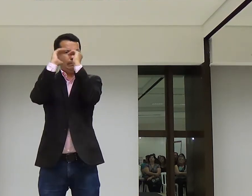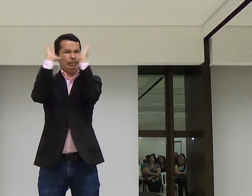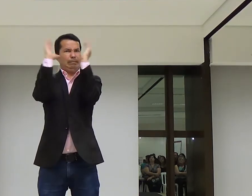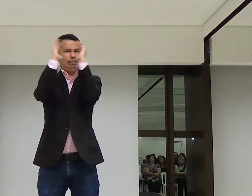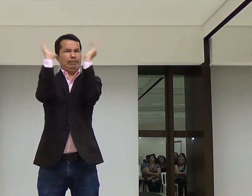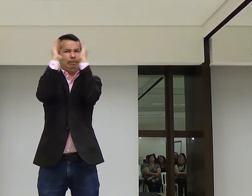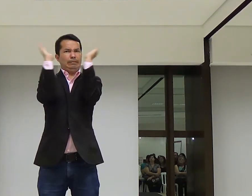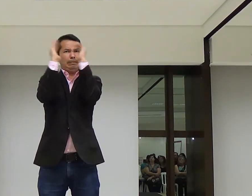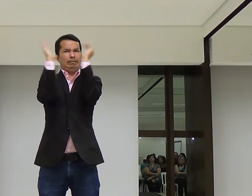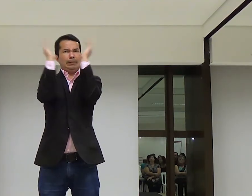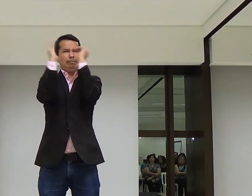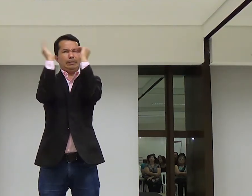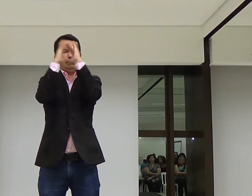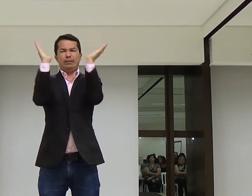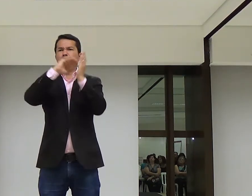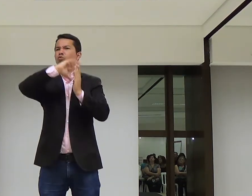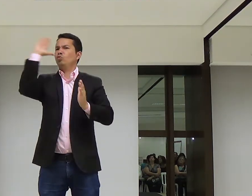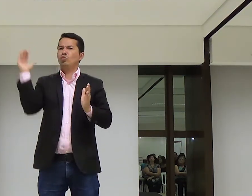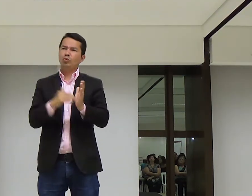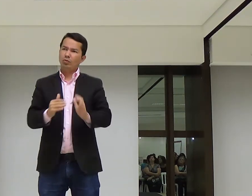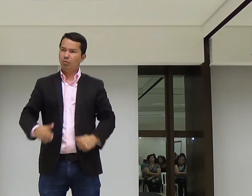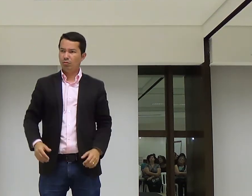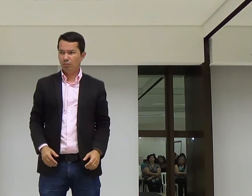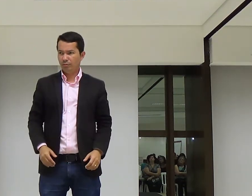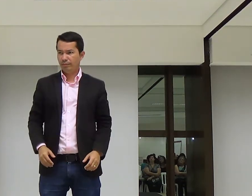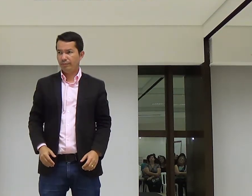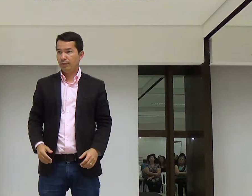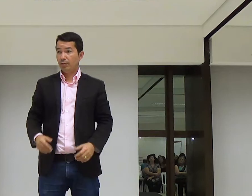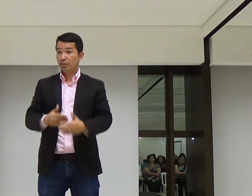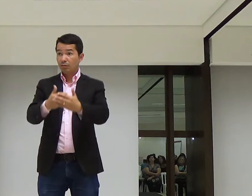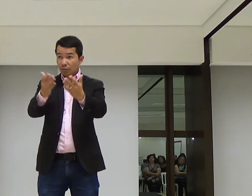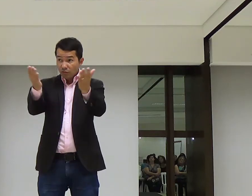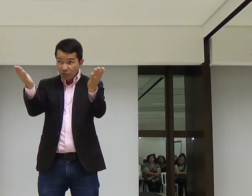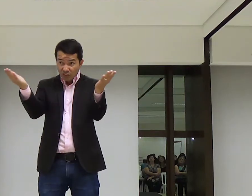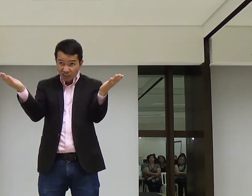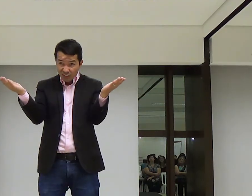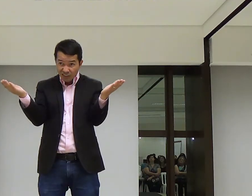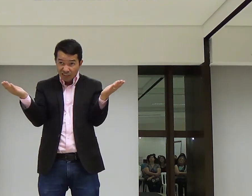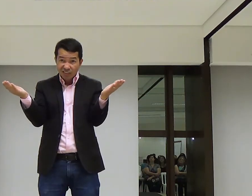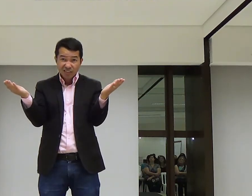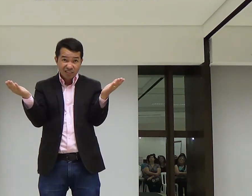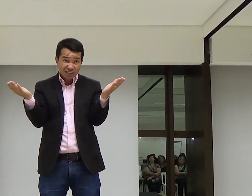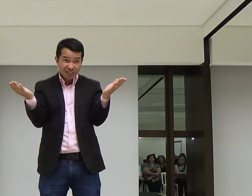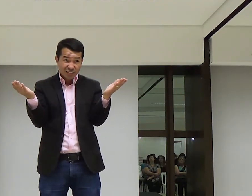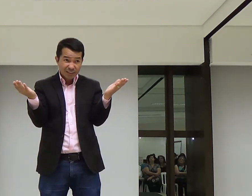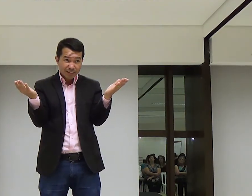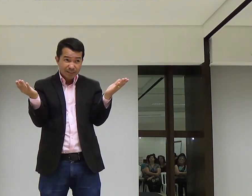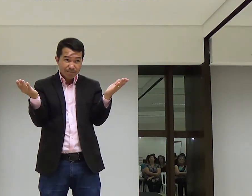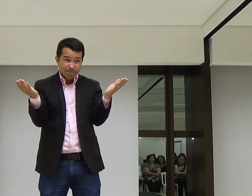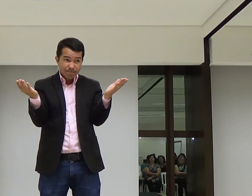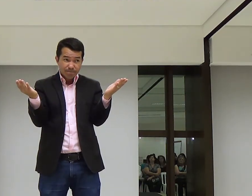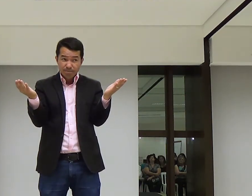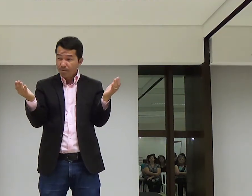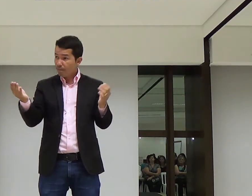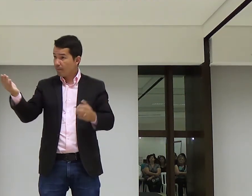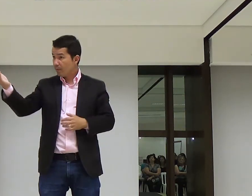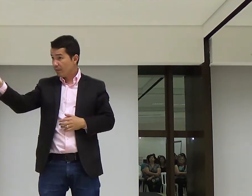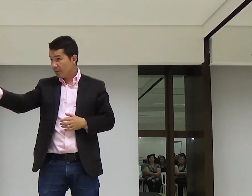oração, abandonam a igreja, abandonam tudo. Elas desistem das coisas. E você, como é?